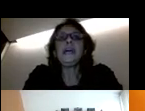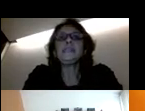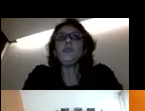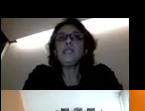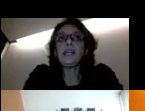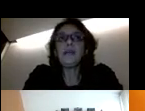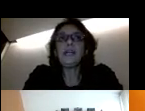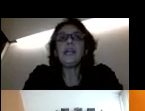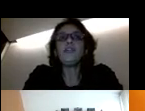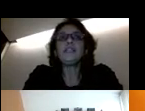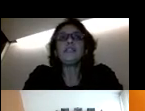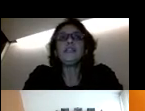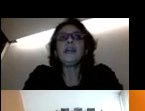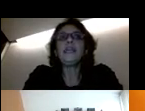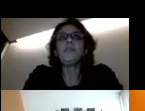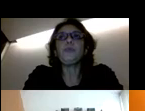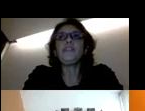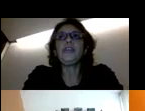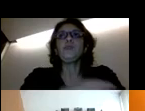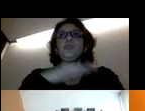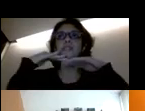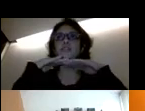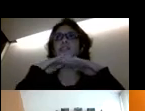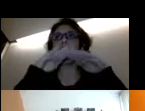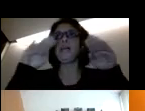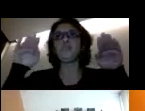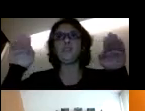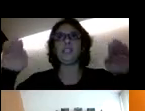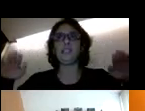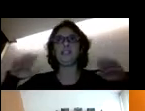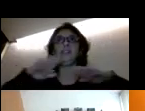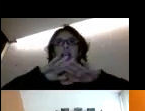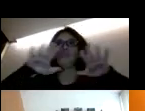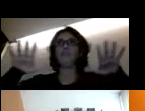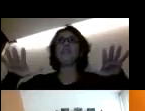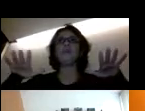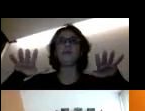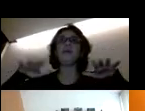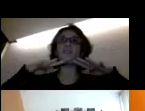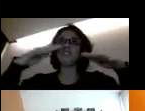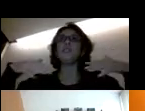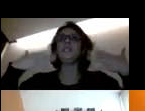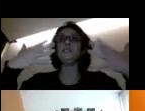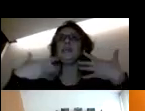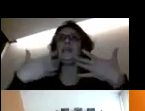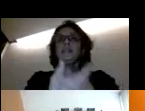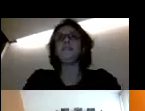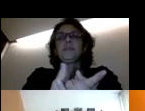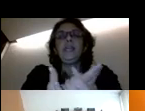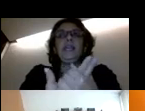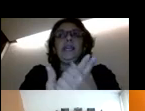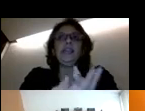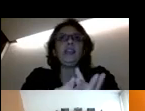y la segunda cámara lo que hacía era poder ver la utilización del espacio designado, ¿no? El espacio que se utiliza